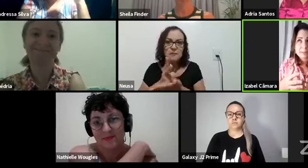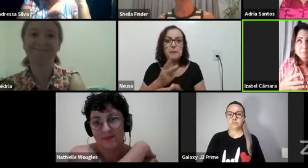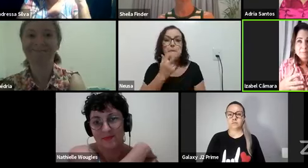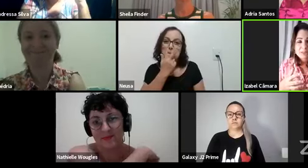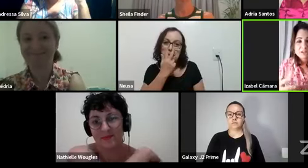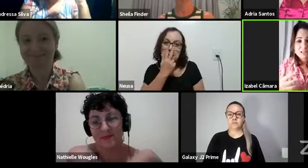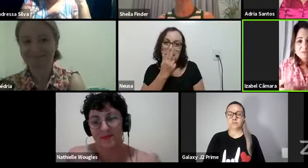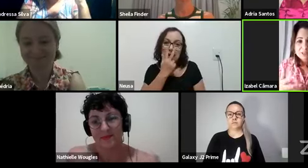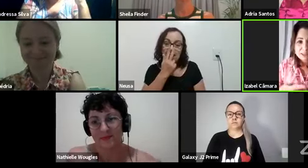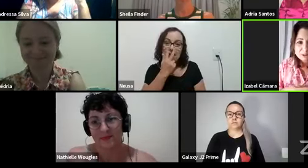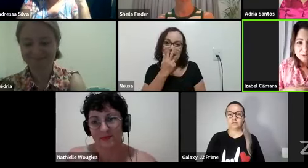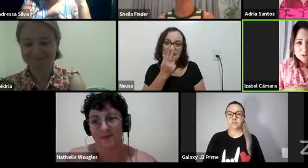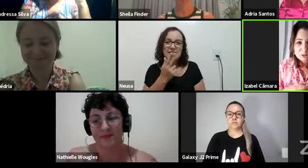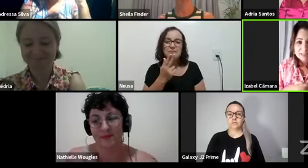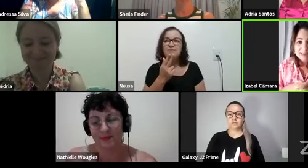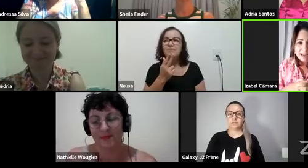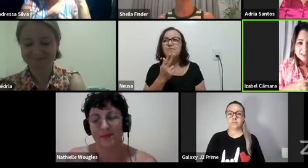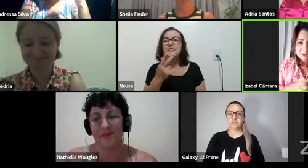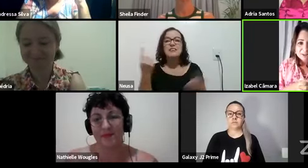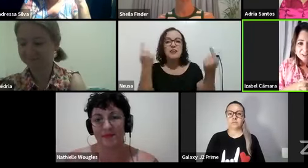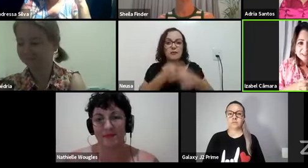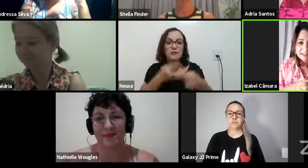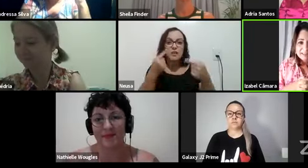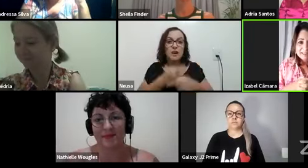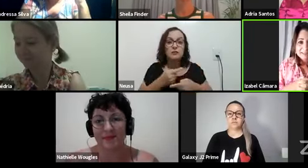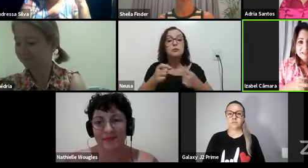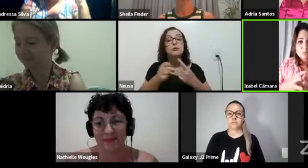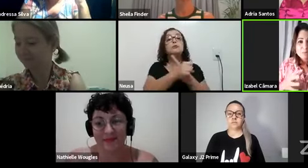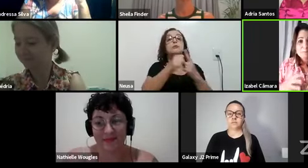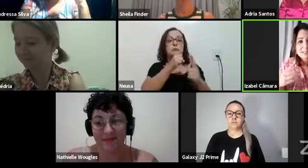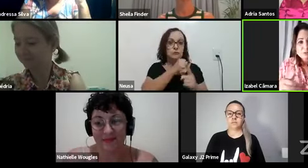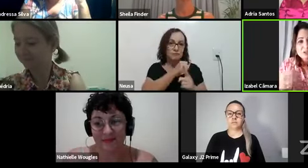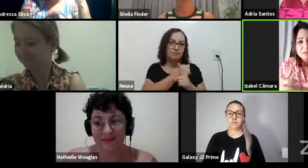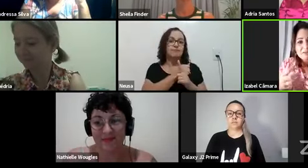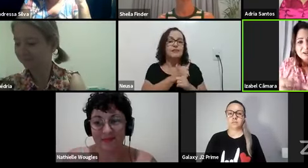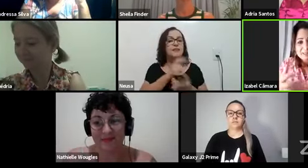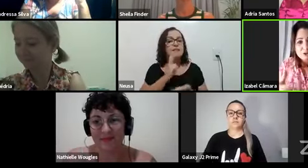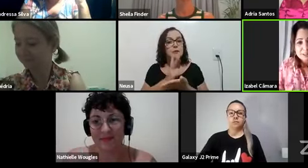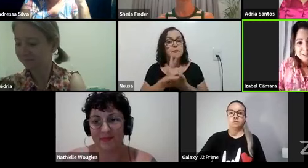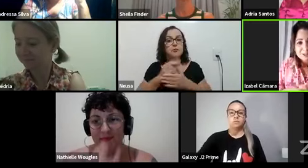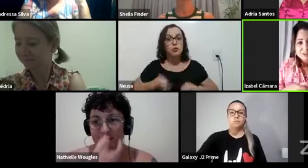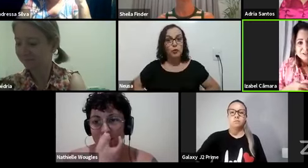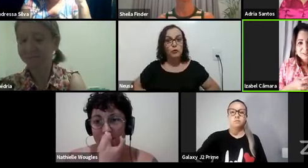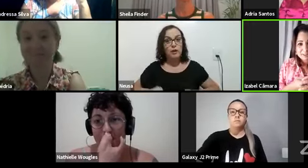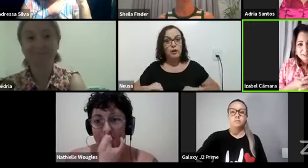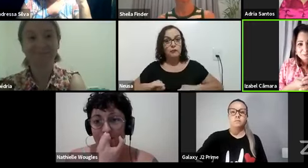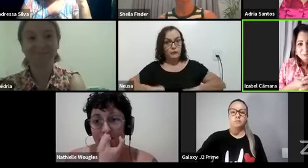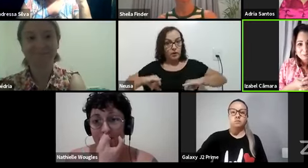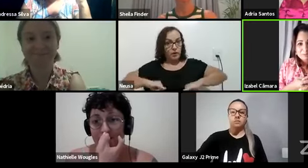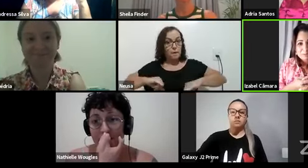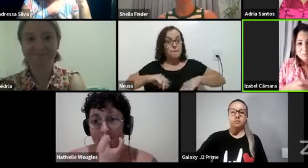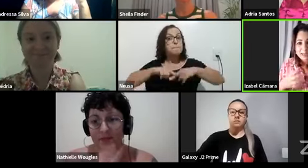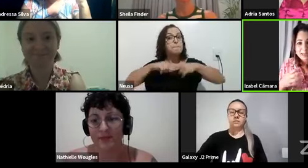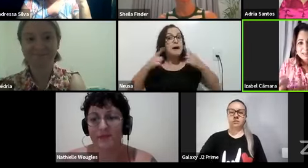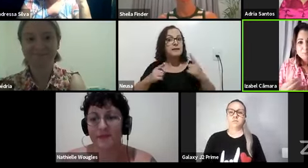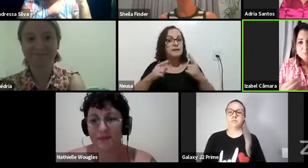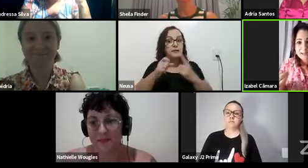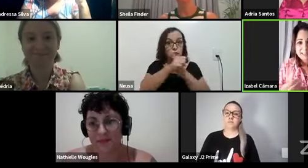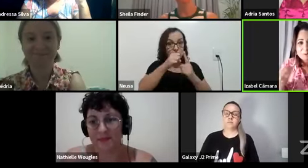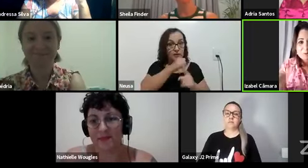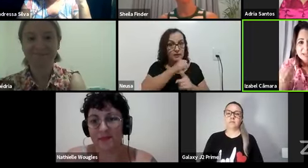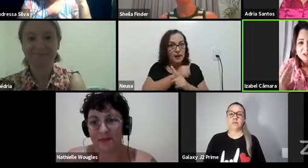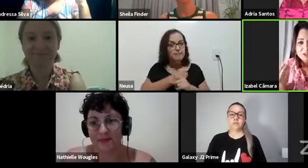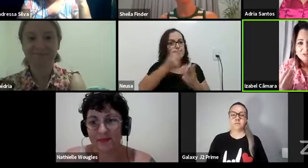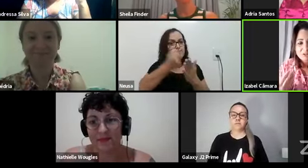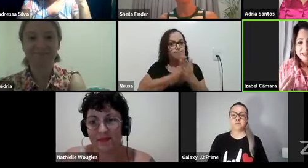sempre desafiando a sociedade, né? Então, mas isso também faz a sociedade avançando. Parece que a